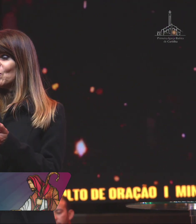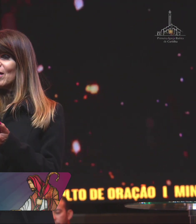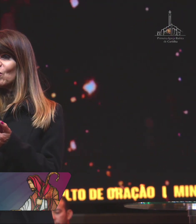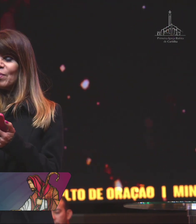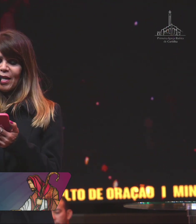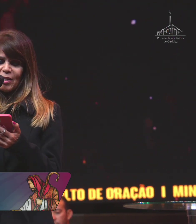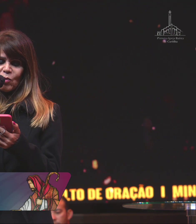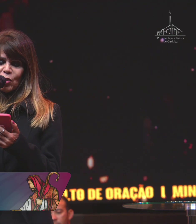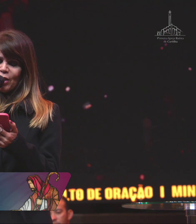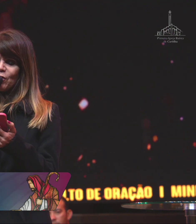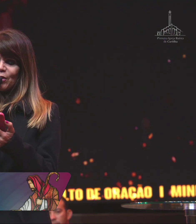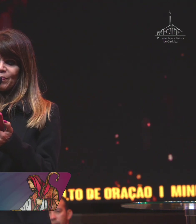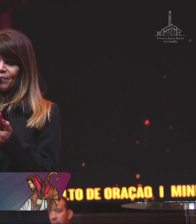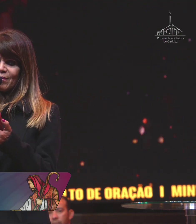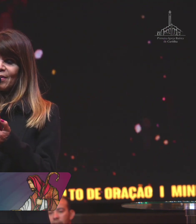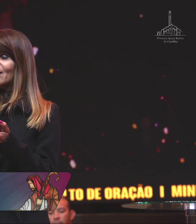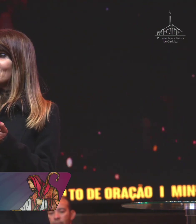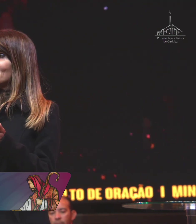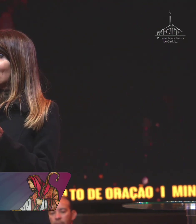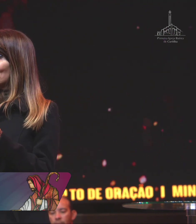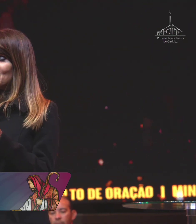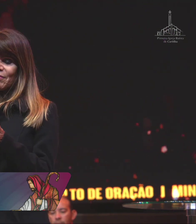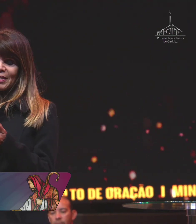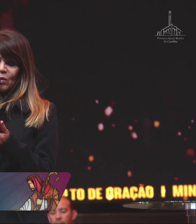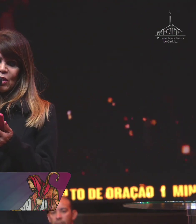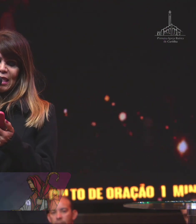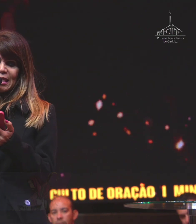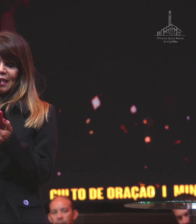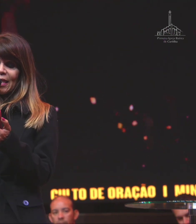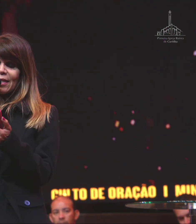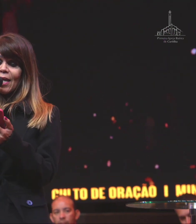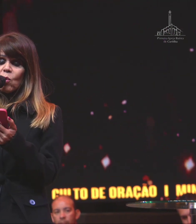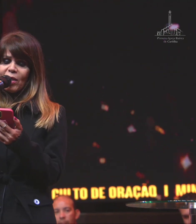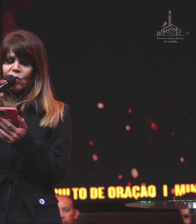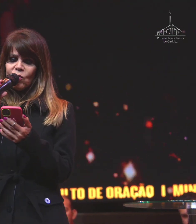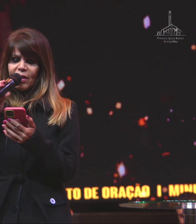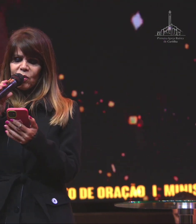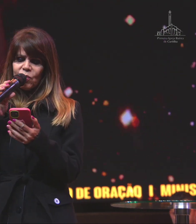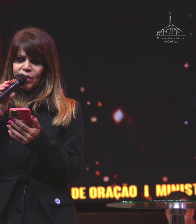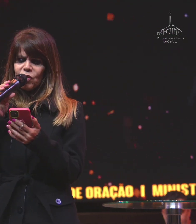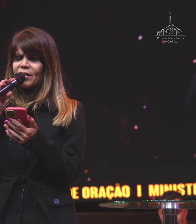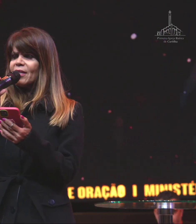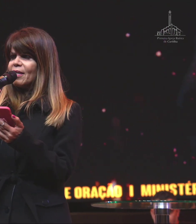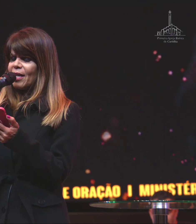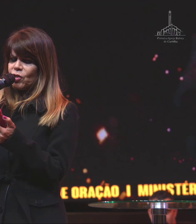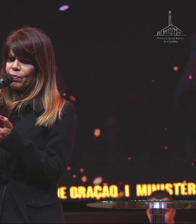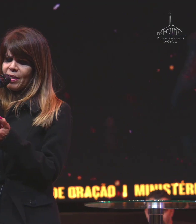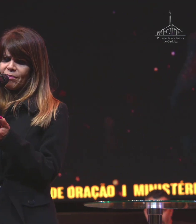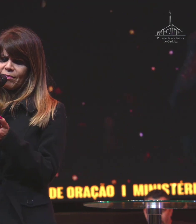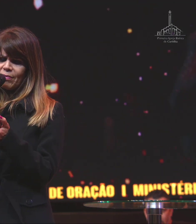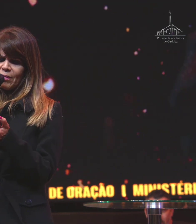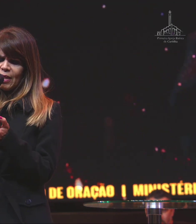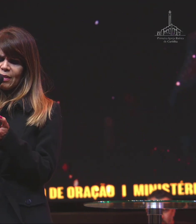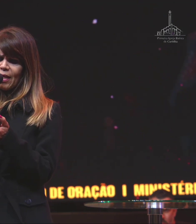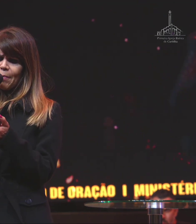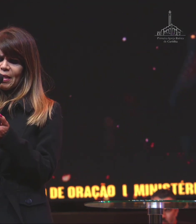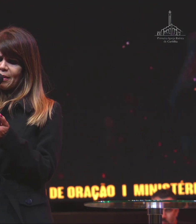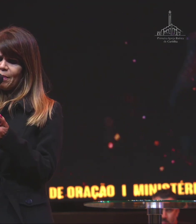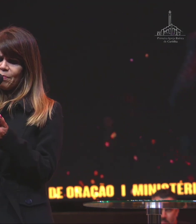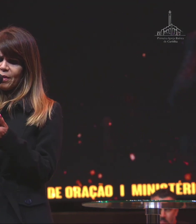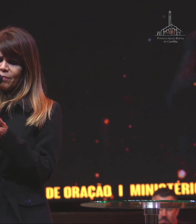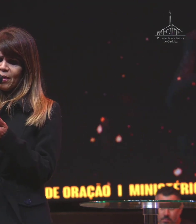e puder acompanhar aqui com a gente. A minha versão diz assim: até quando, Senhor, te esquecerás de mim?